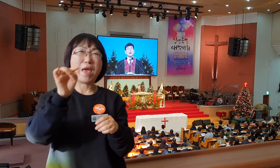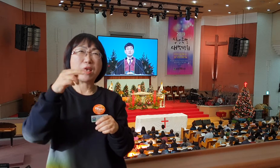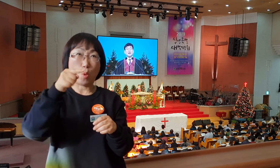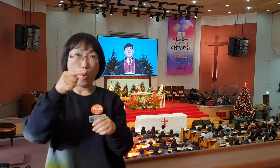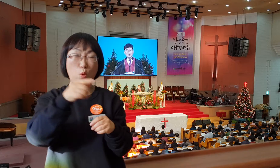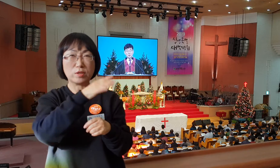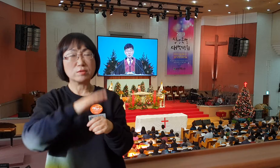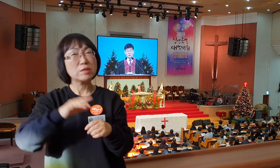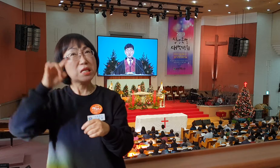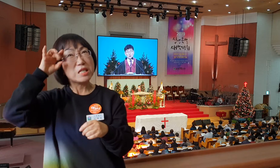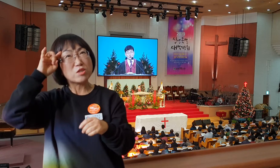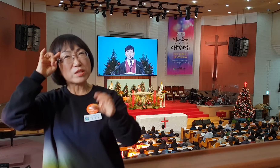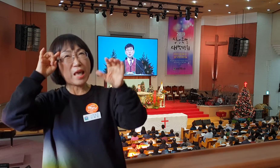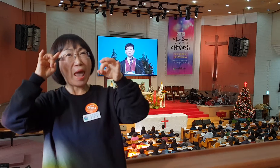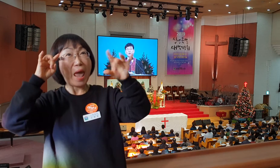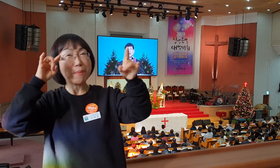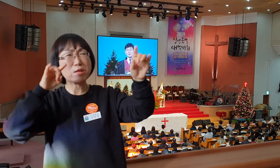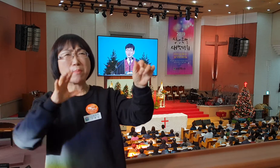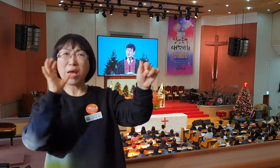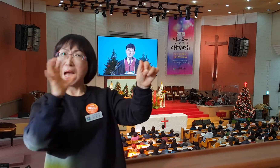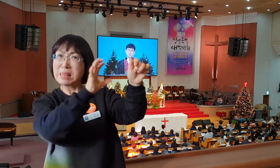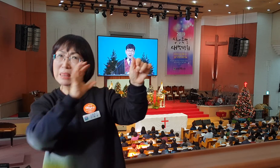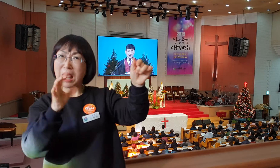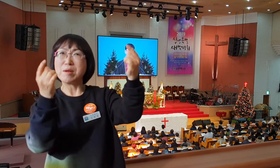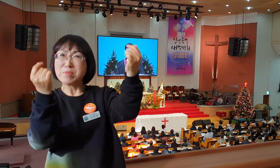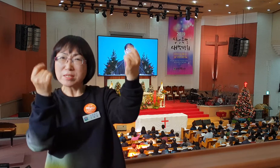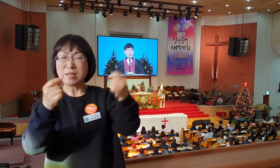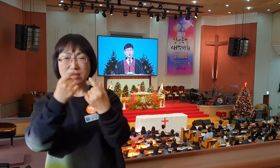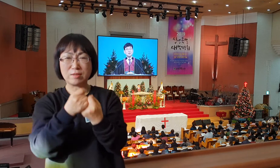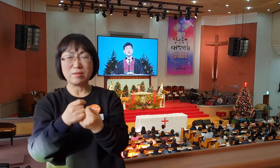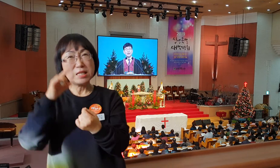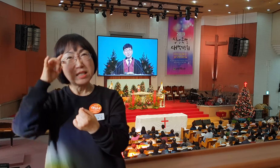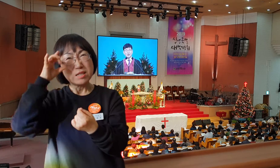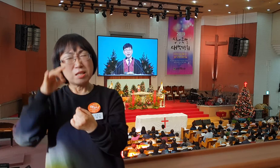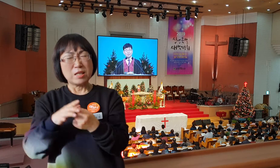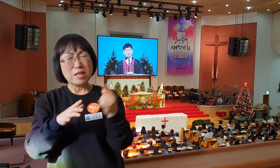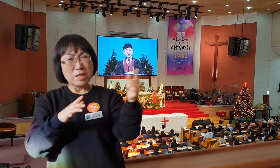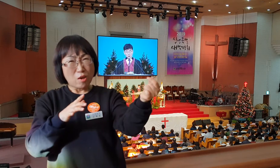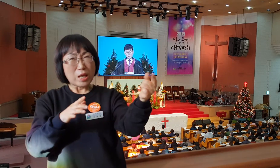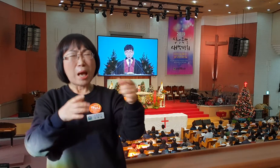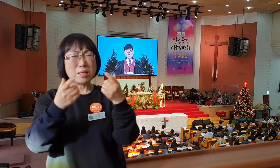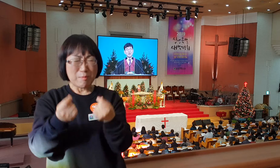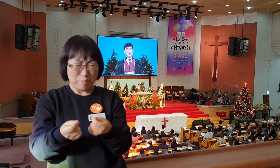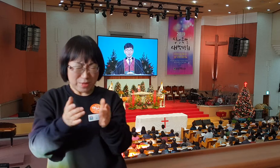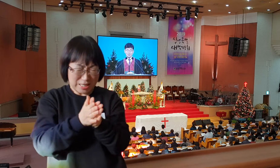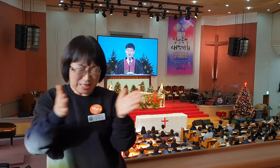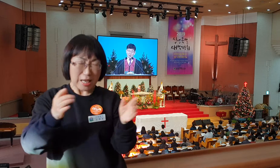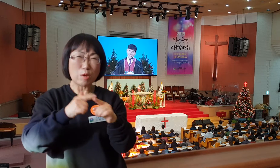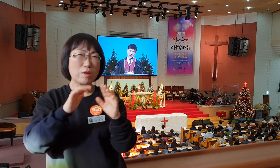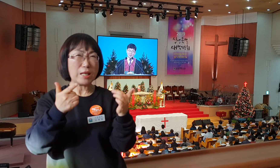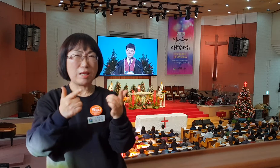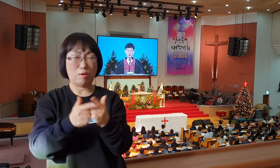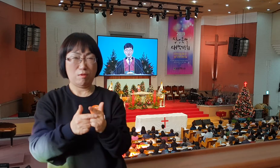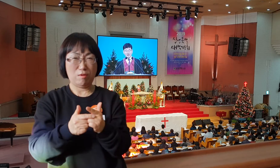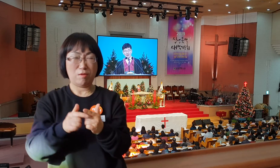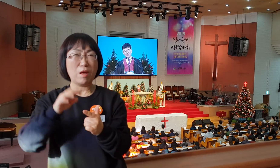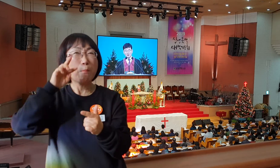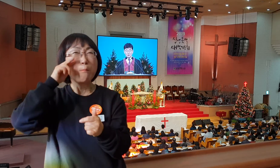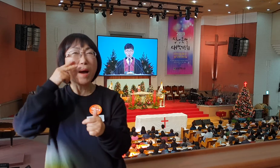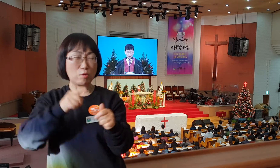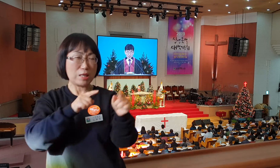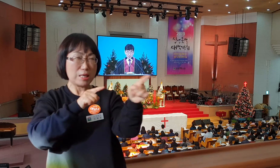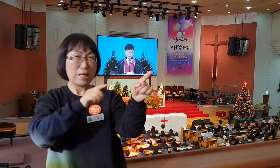에베소를 많이 닮아있고 그리고 인천순복원교회가 지금 막 시작한 교회는 아닙니다. 그리고 또 동시에 바울이 에베소 교회를